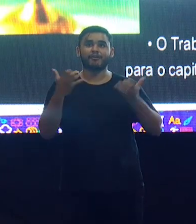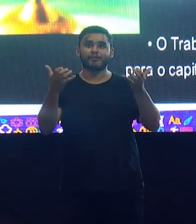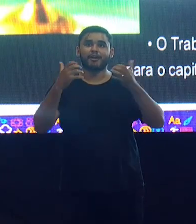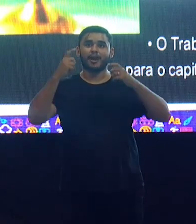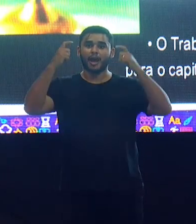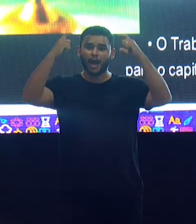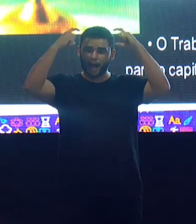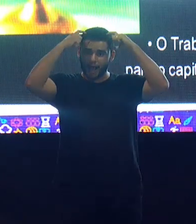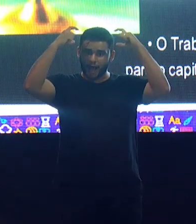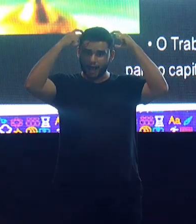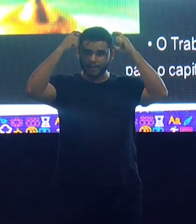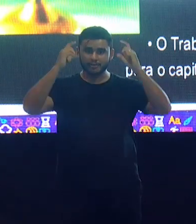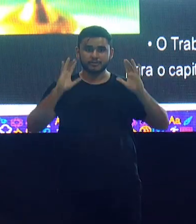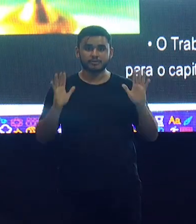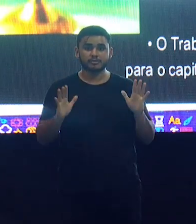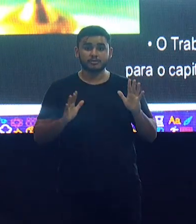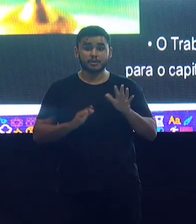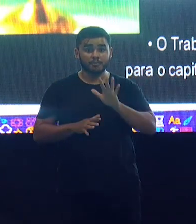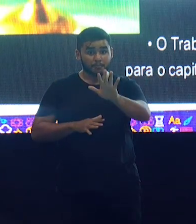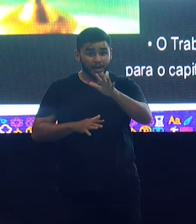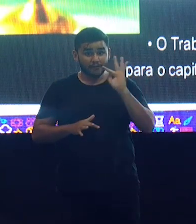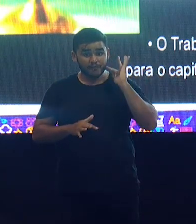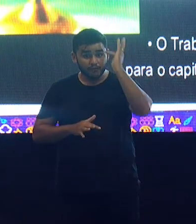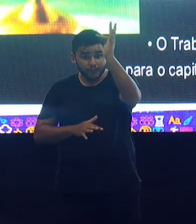neto vai passar férias em Marte.